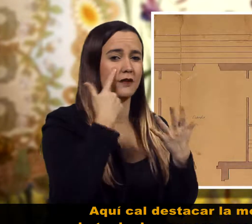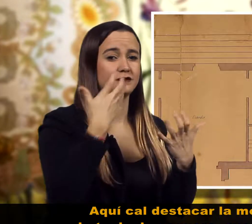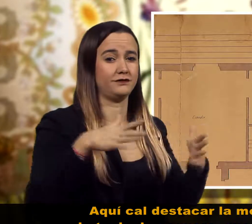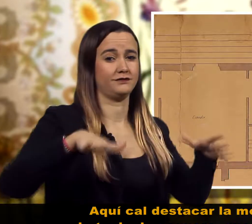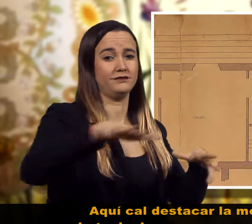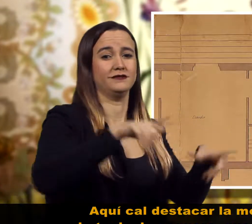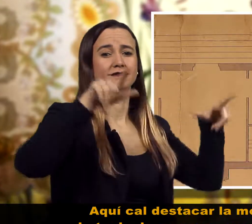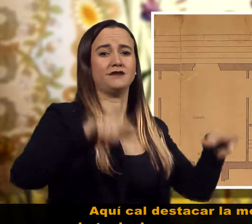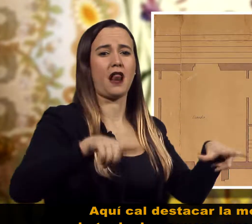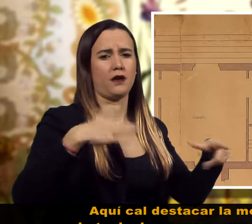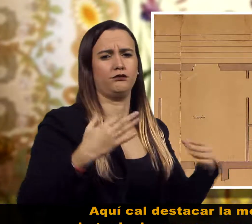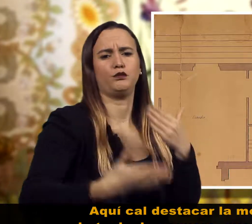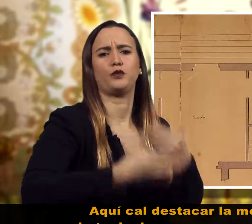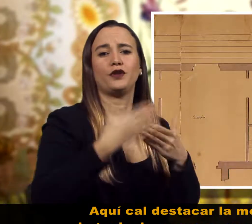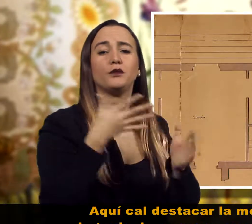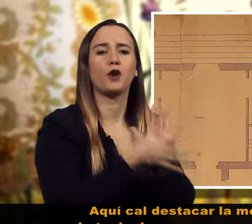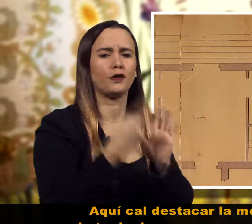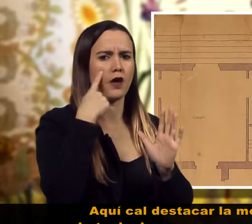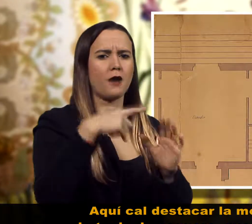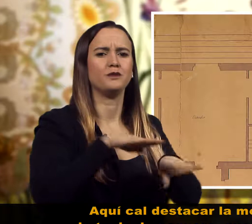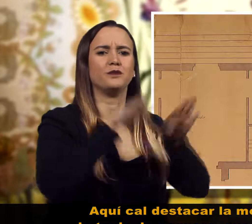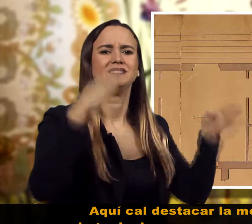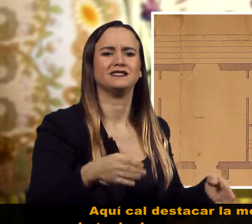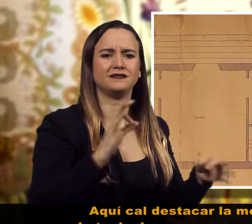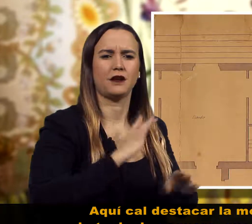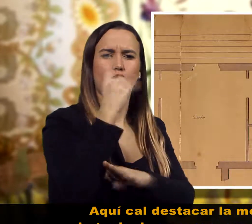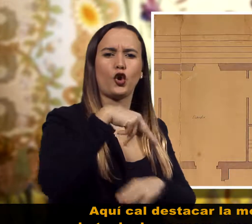Aquí cal destacar la modernitat de la taula de noguera, que era plegable.